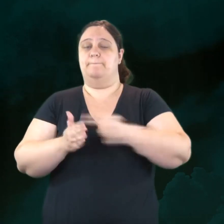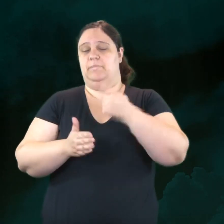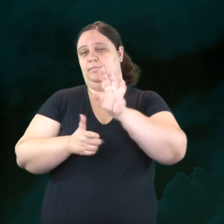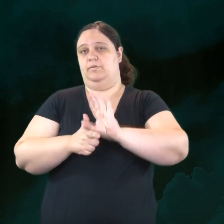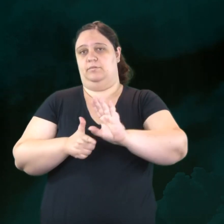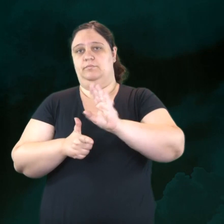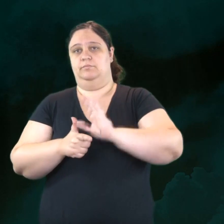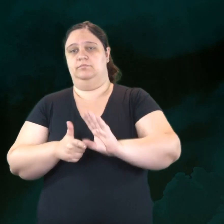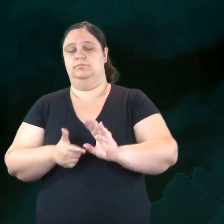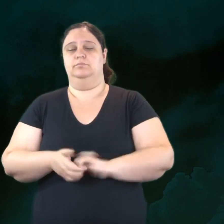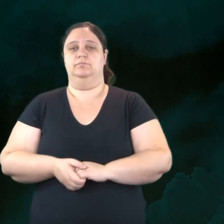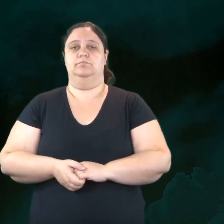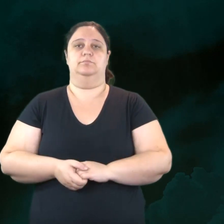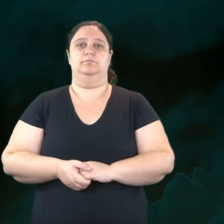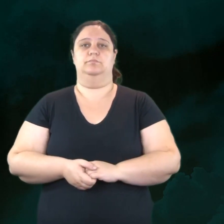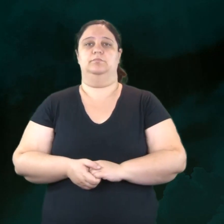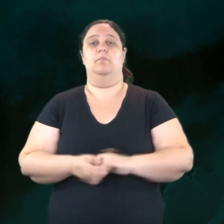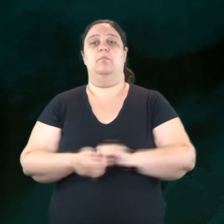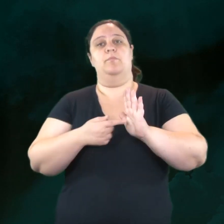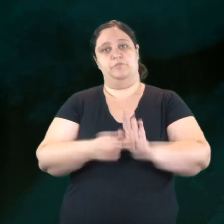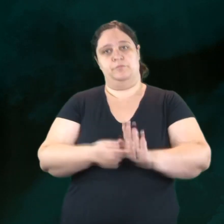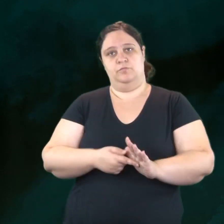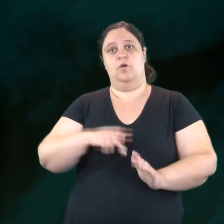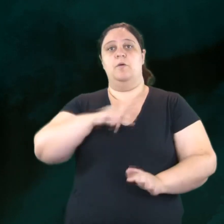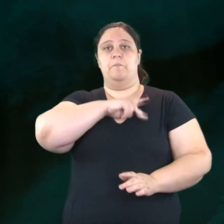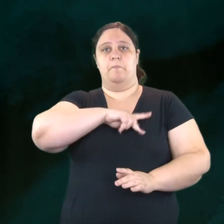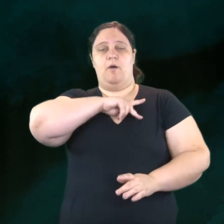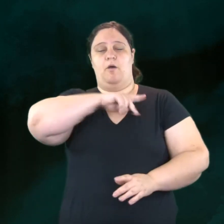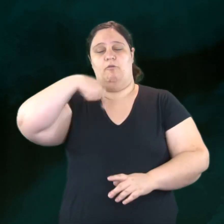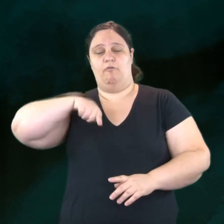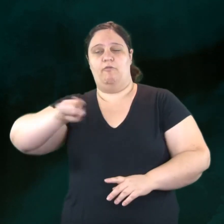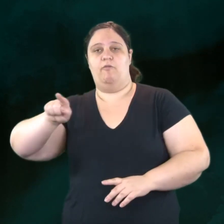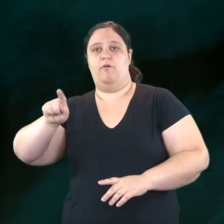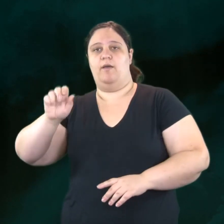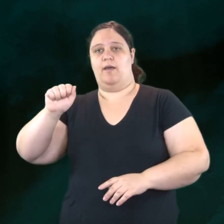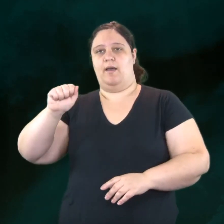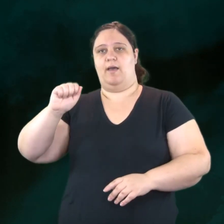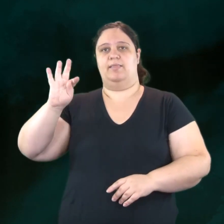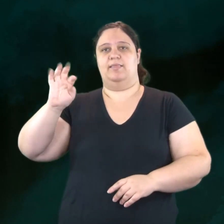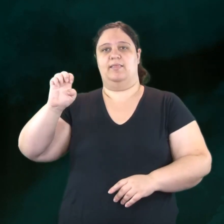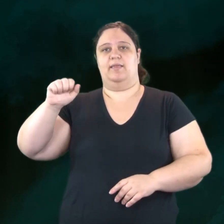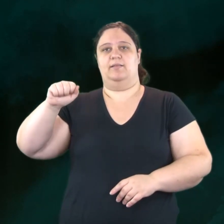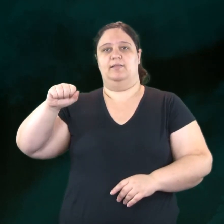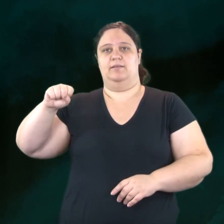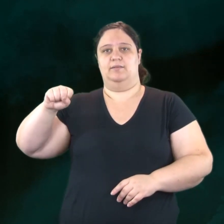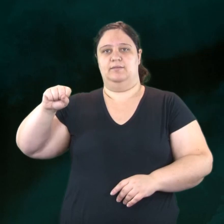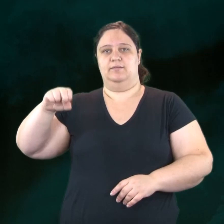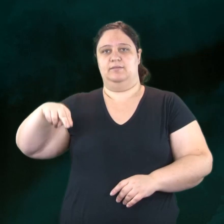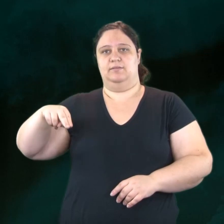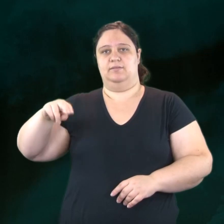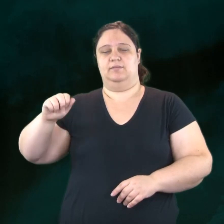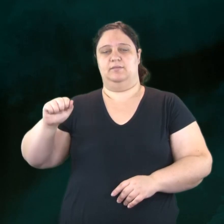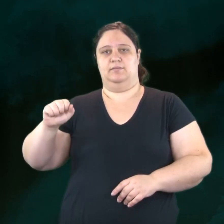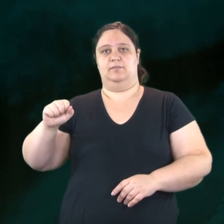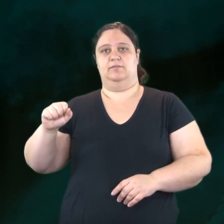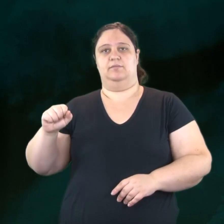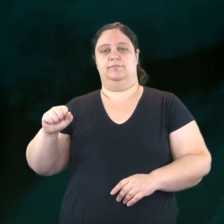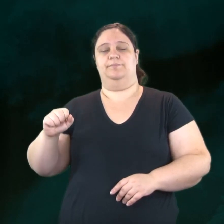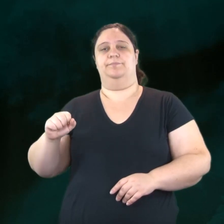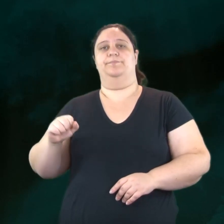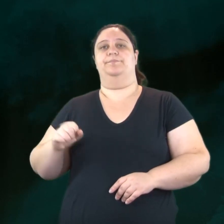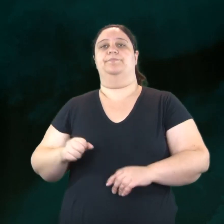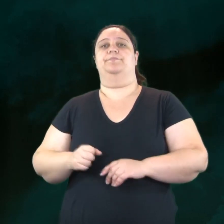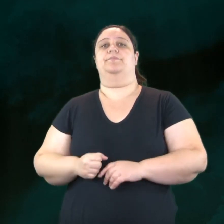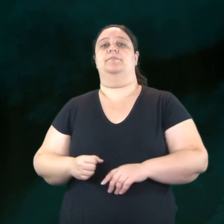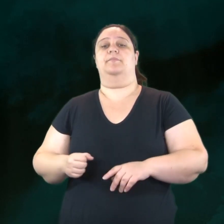mostramos ali, quando Paulo passou por Atenas e depois foi para Corinto, em Atenas, Paulo percebeu